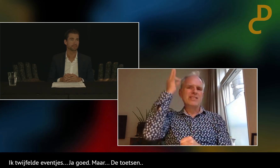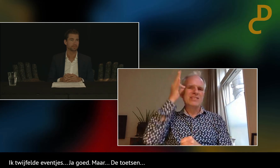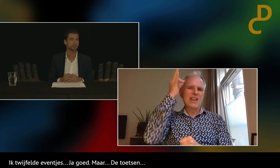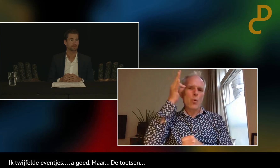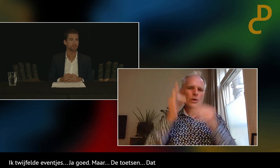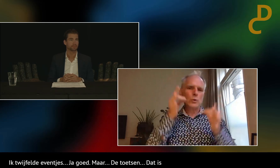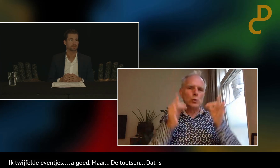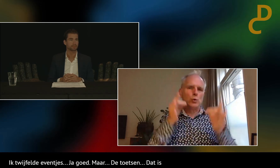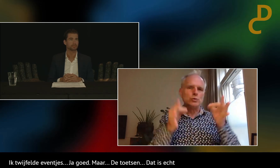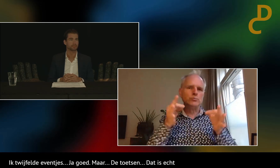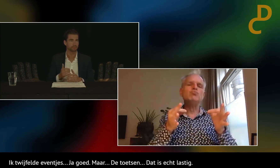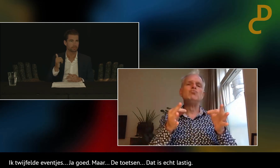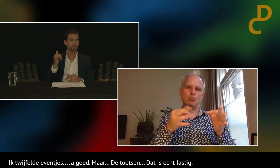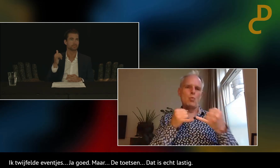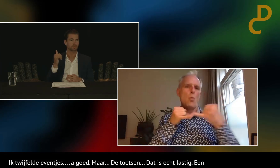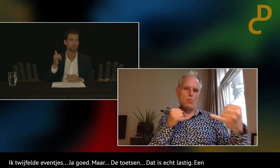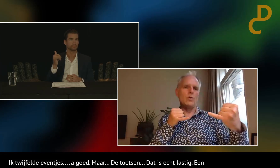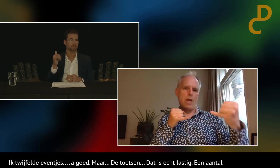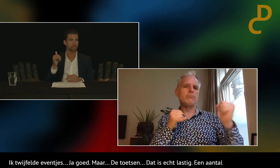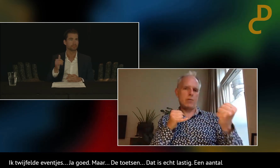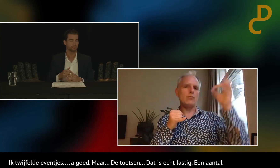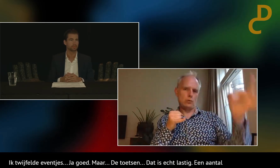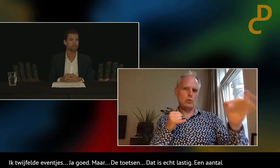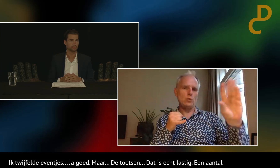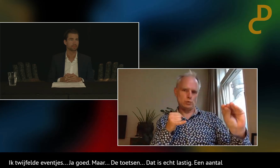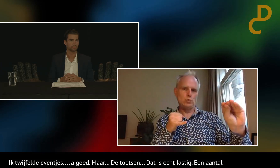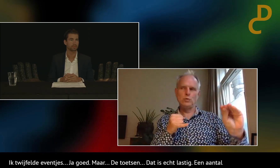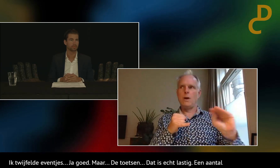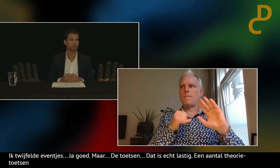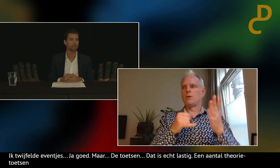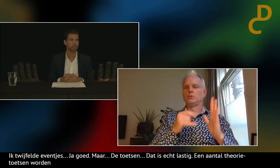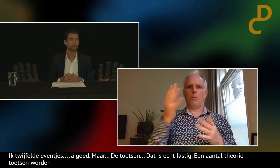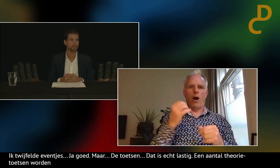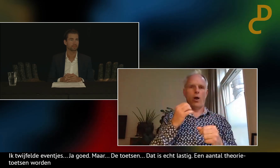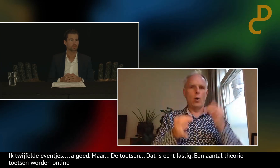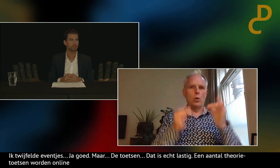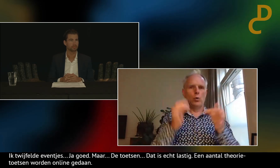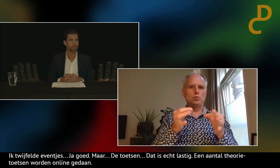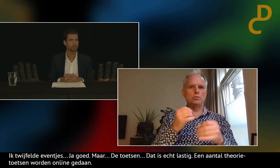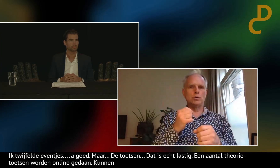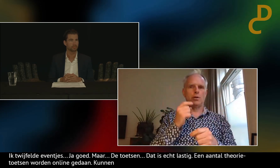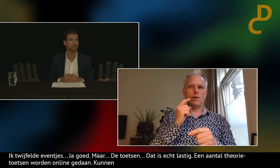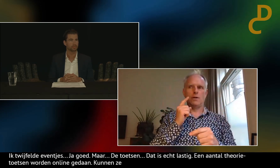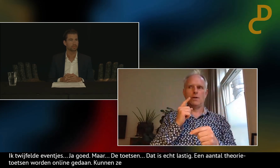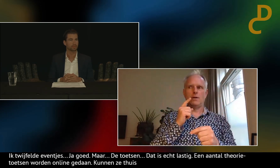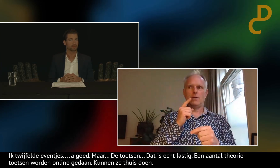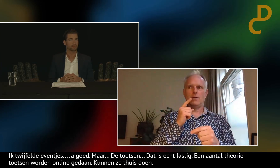lastig. Een aantal theorietoetsen, die worden online gedaan. Dat kunnen ze thuis doen. Maar een aantal